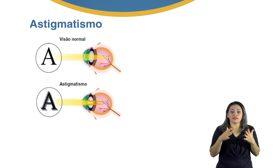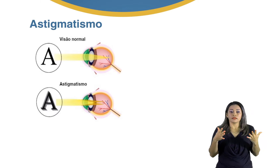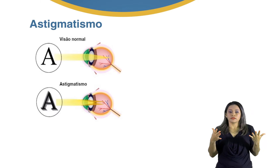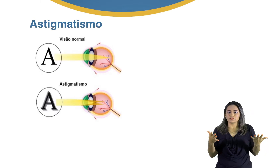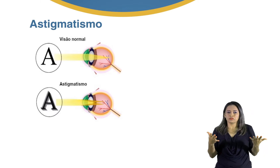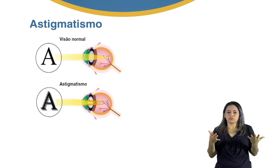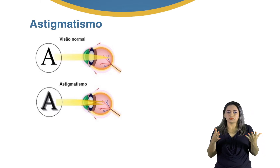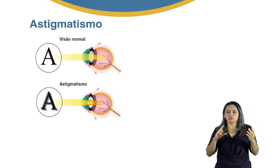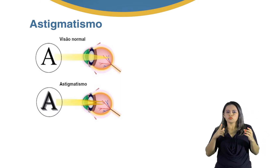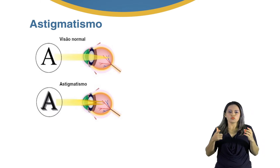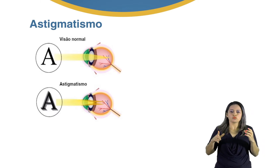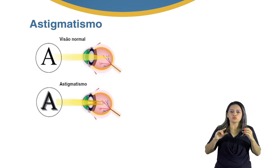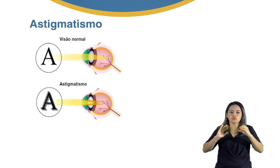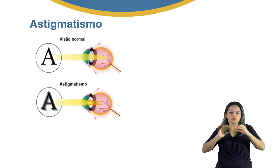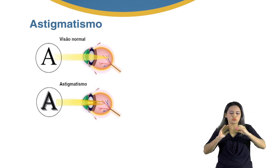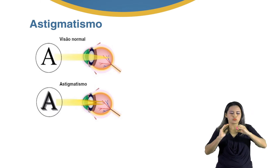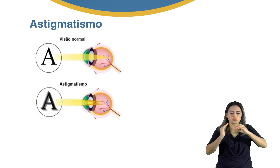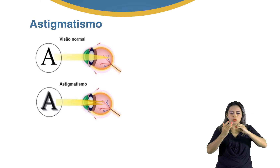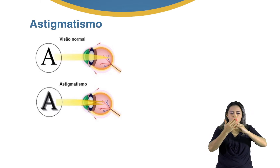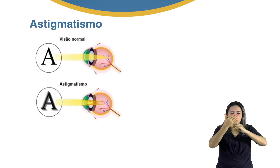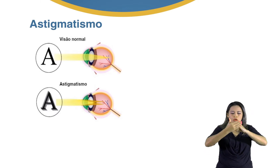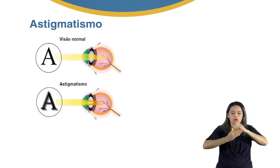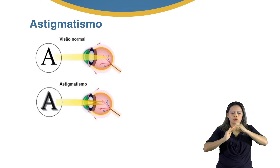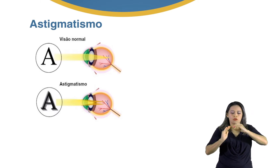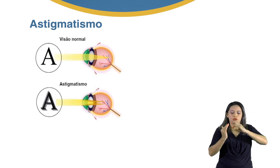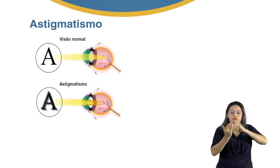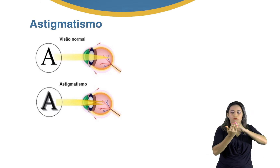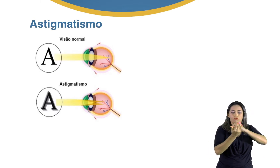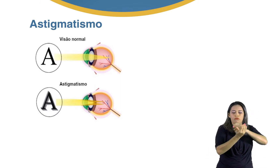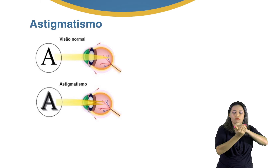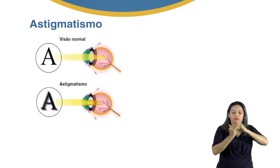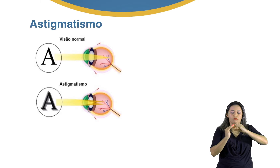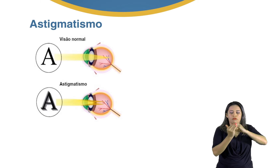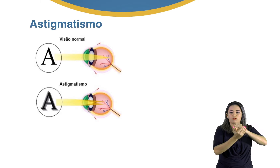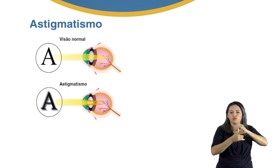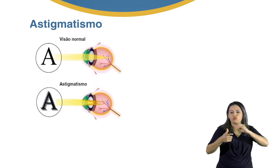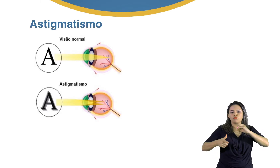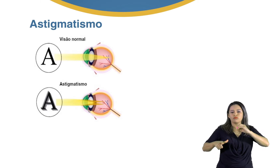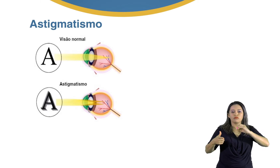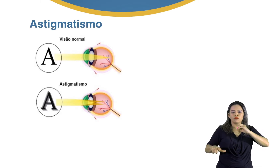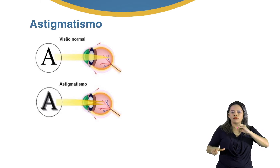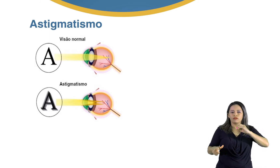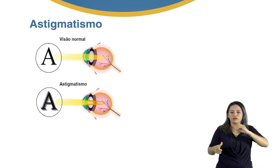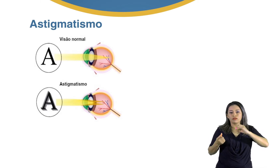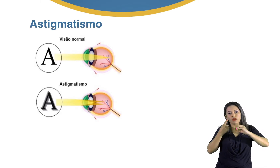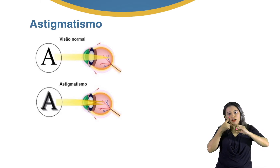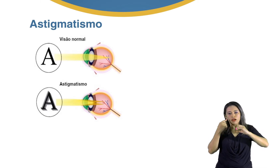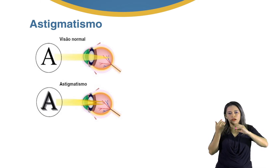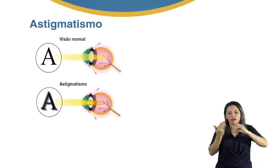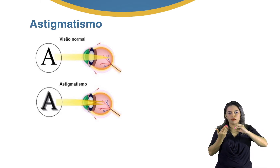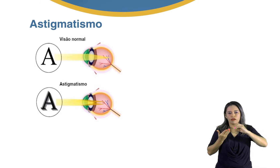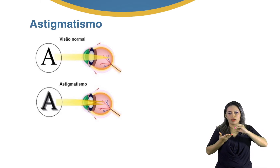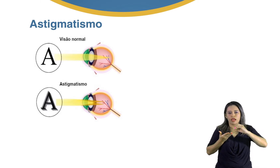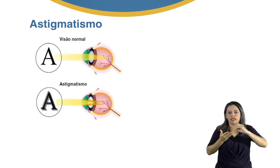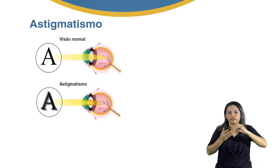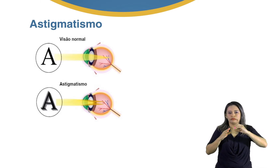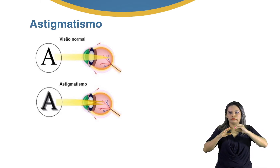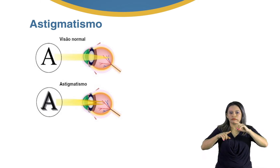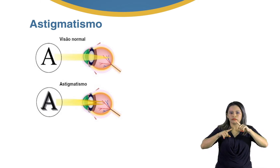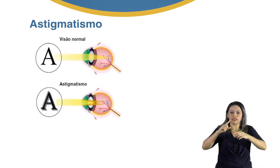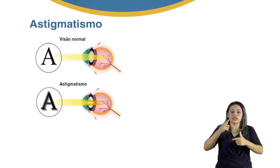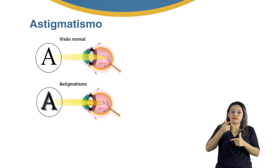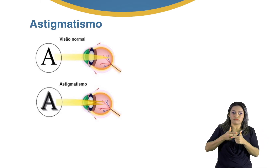uma simetria na formação da imagem do globo ocular, né? Então, essa má